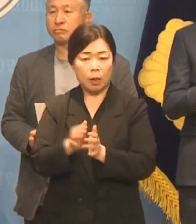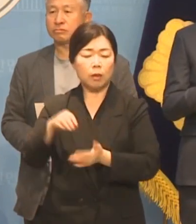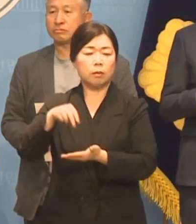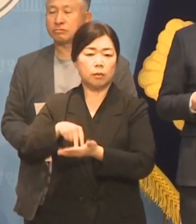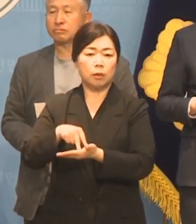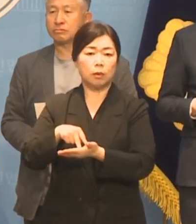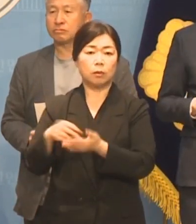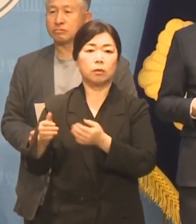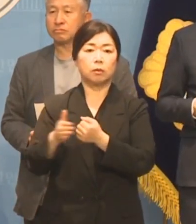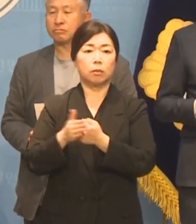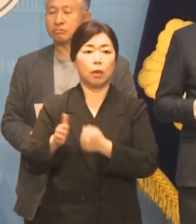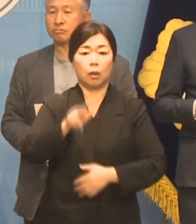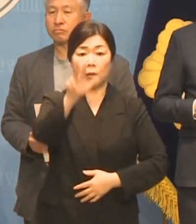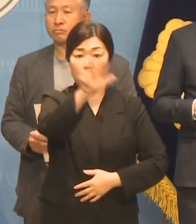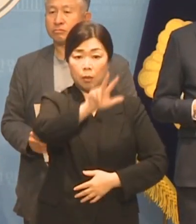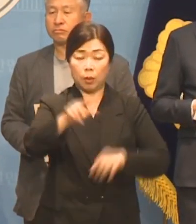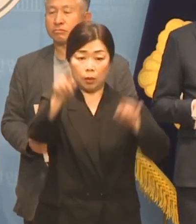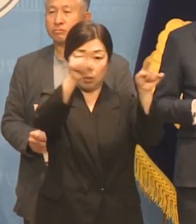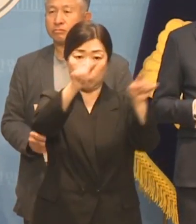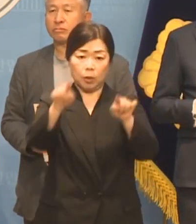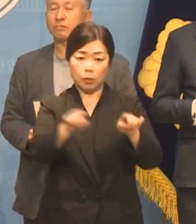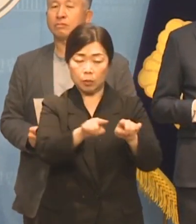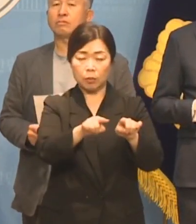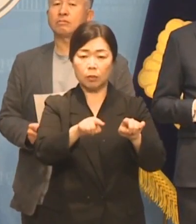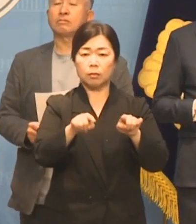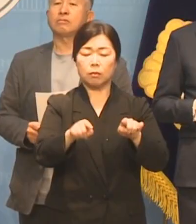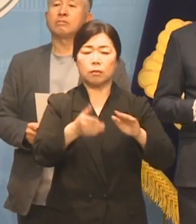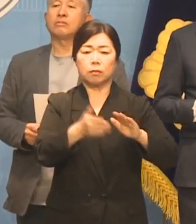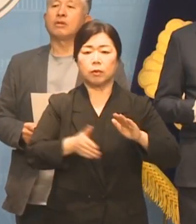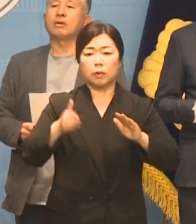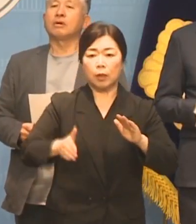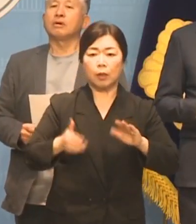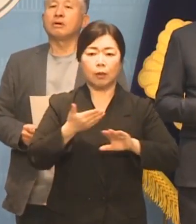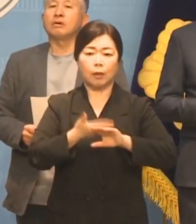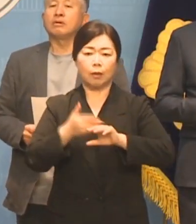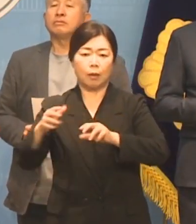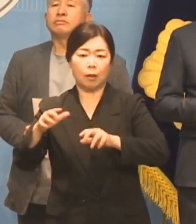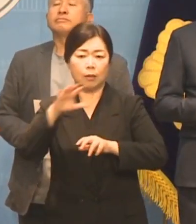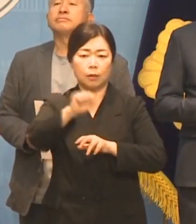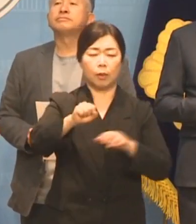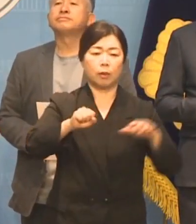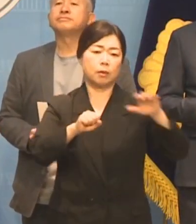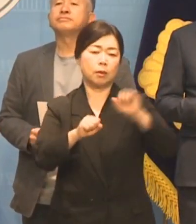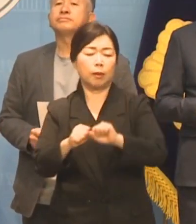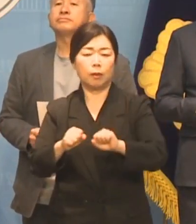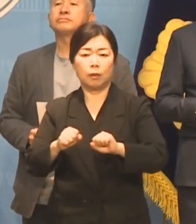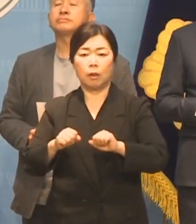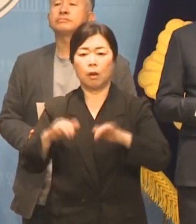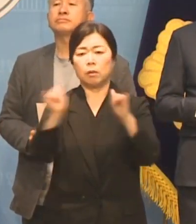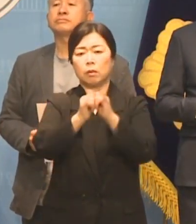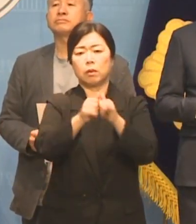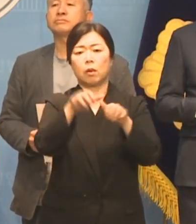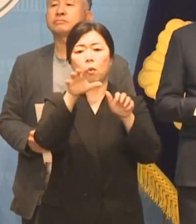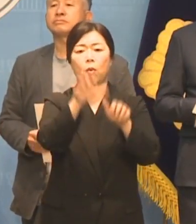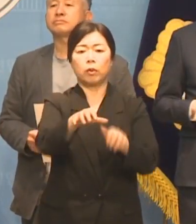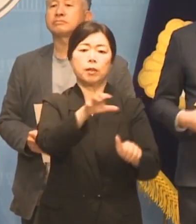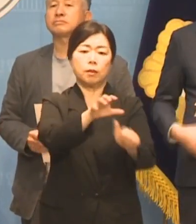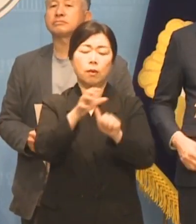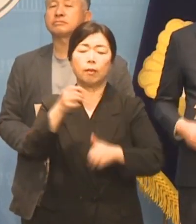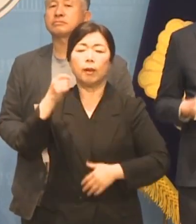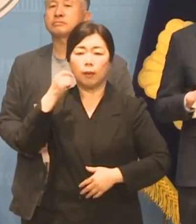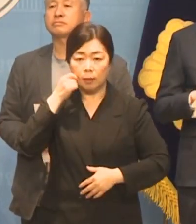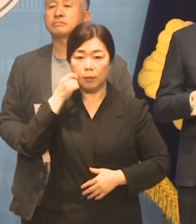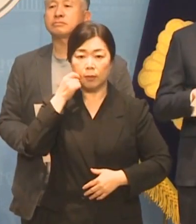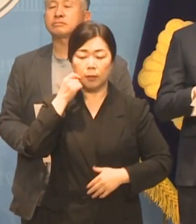구성원으로서 한반도가 절대 외부적 요건에 의해서 전쟁터가 되어서는 절대